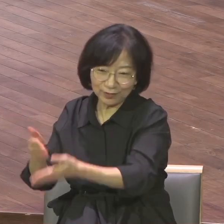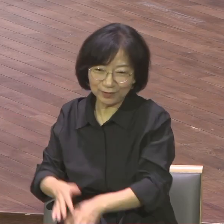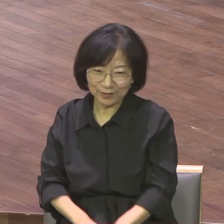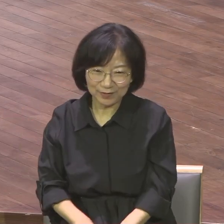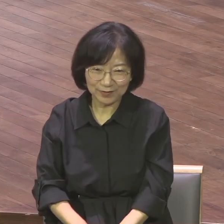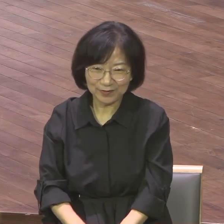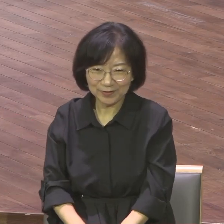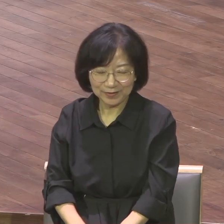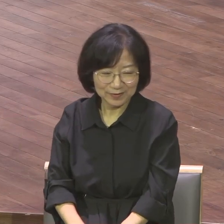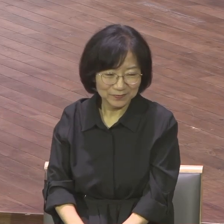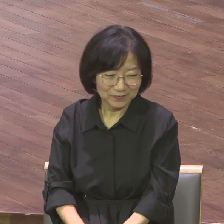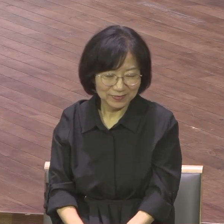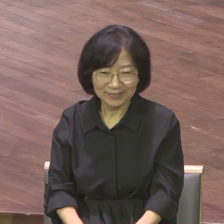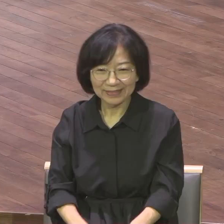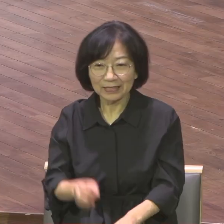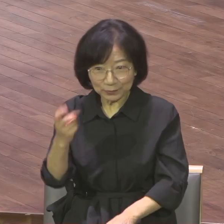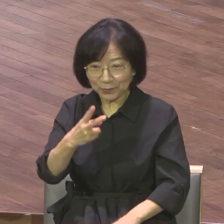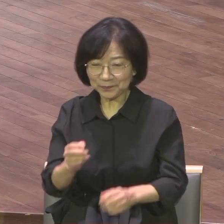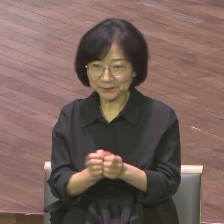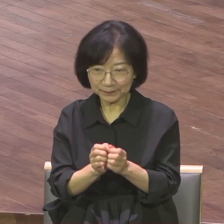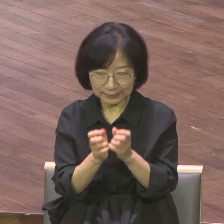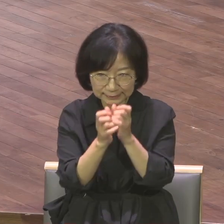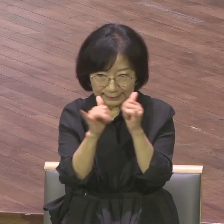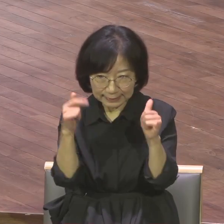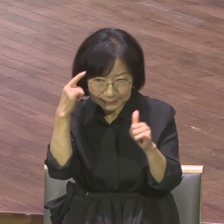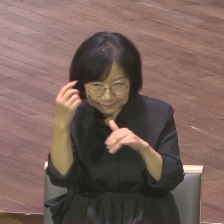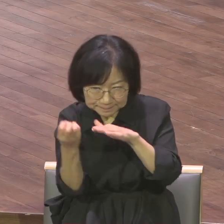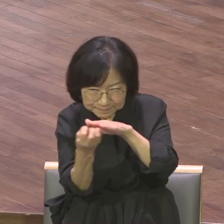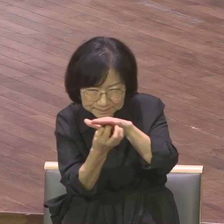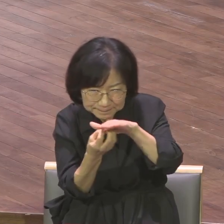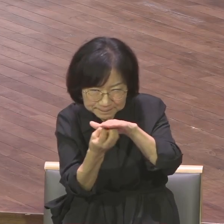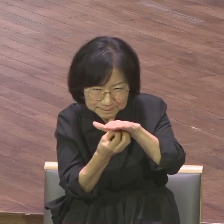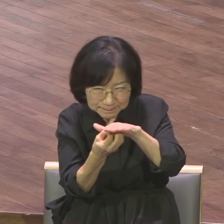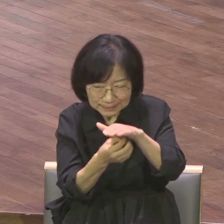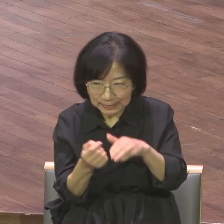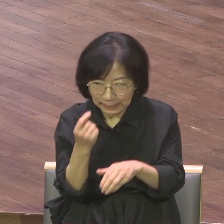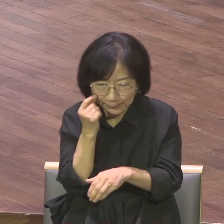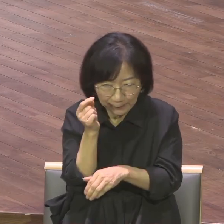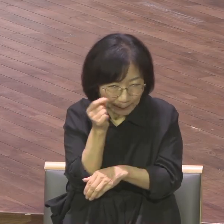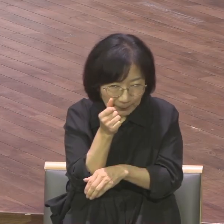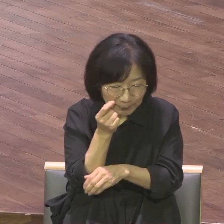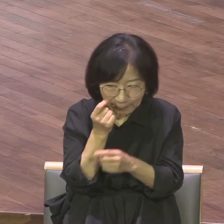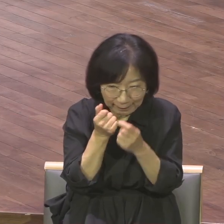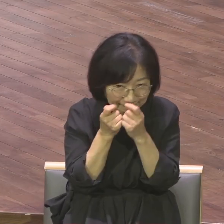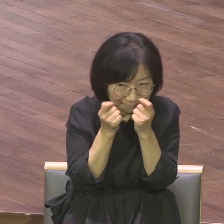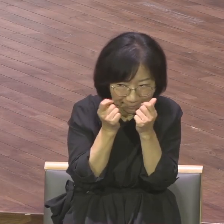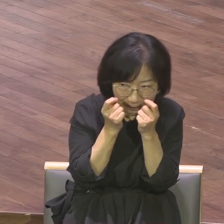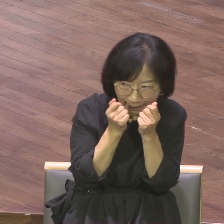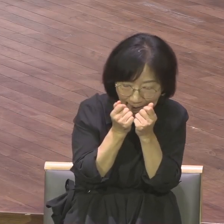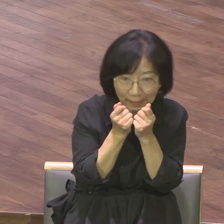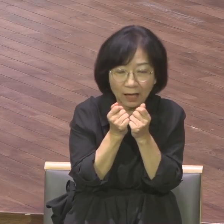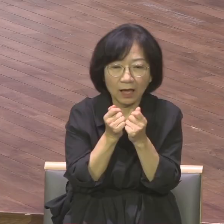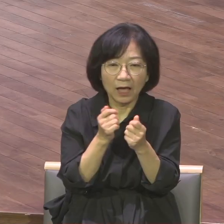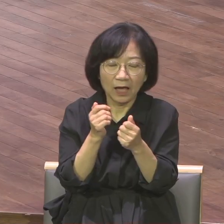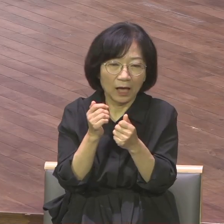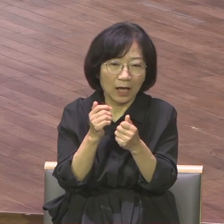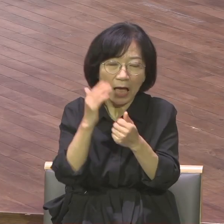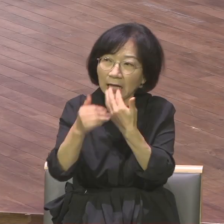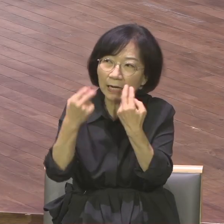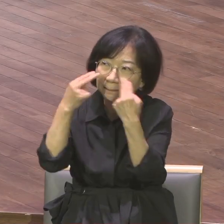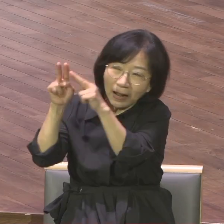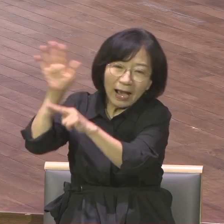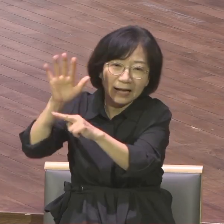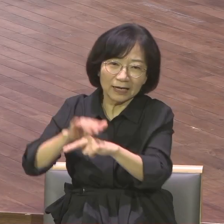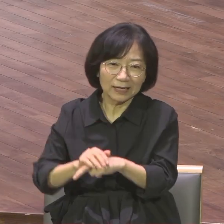아멘. 인본주의를 서는 사람, 사람 눈치 보는 사람, 이런저런 수단 쓰는 사람 절대 하나님 안 바라봅니다. 바라보는 순